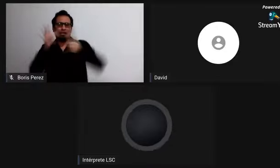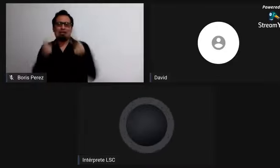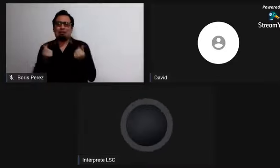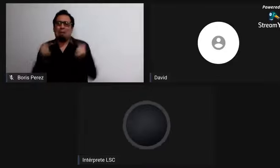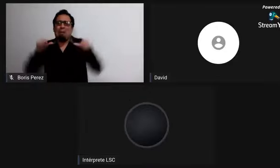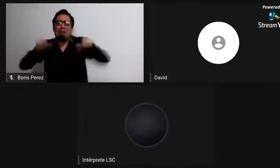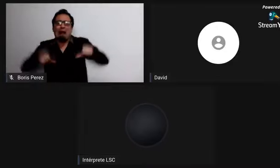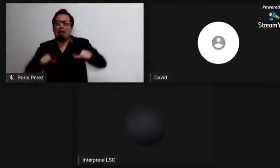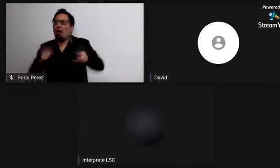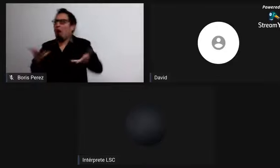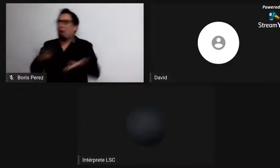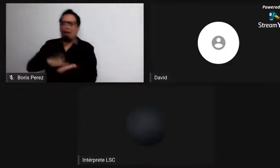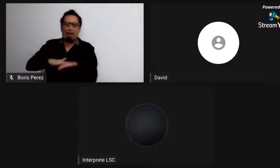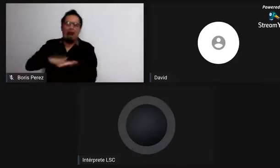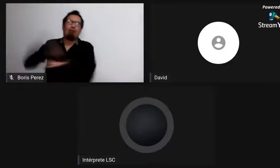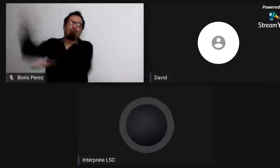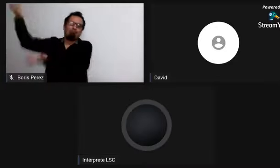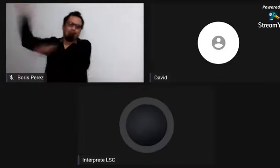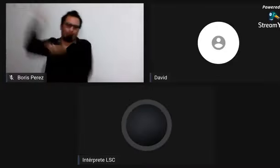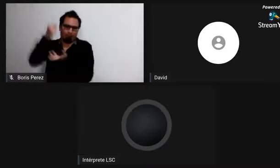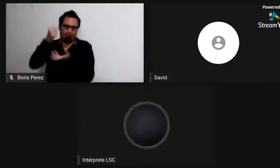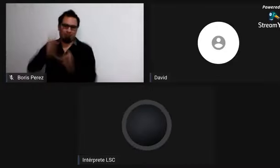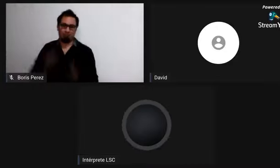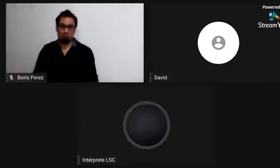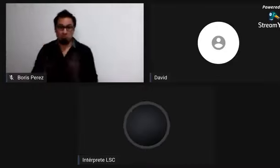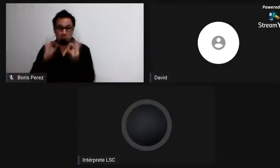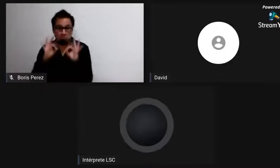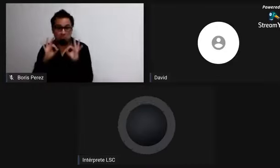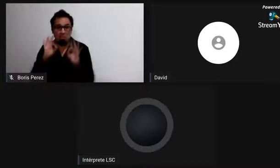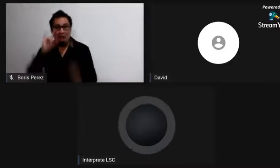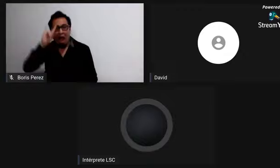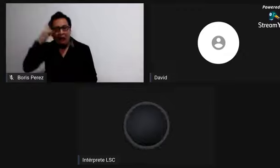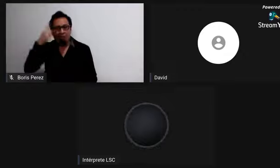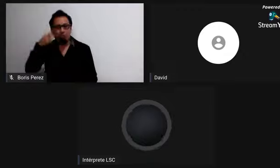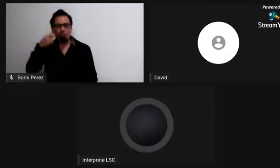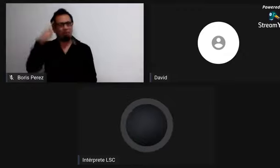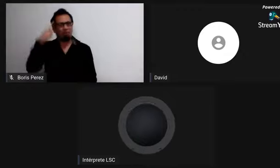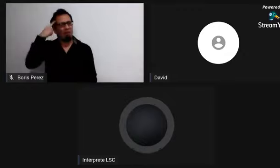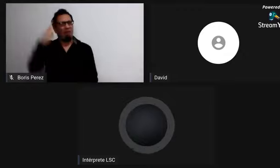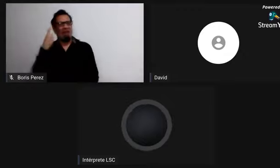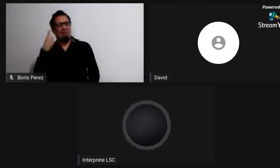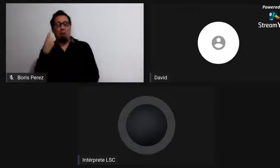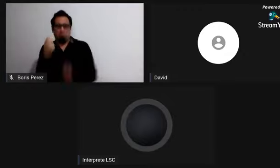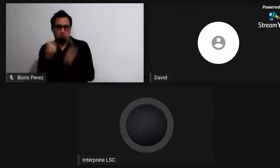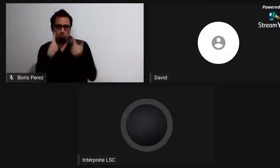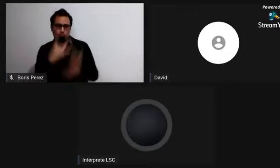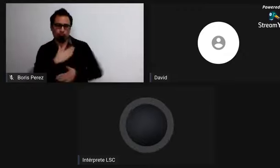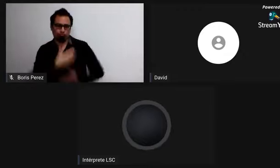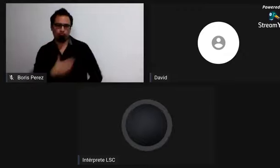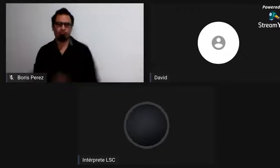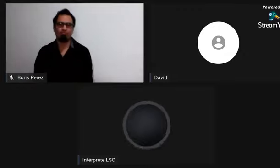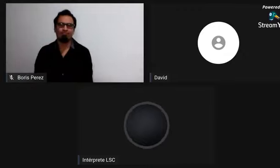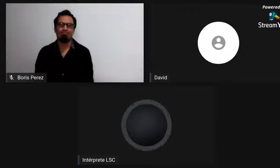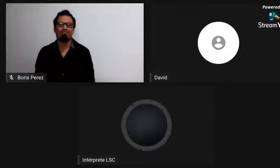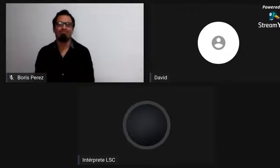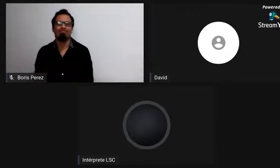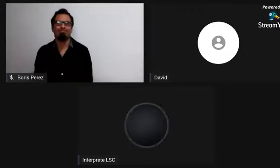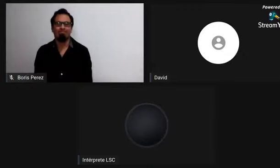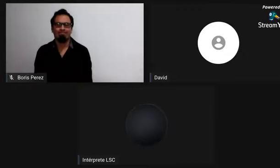varios millones porque aquí económicamente estaban muy mal para poder hacer la compra de todo lo que